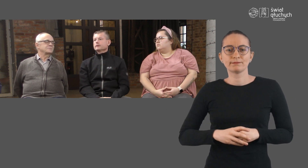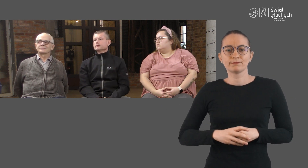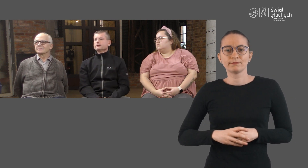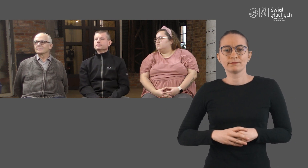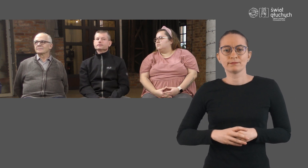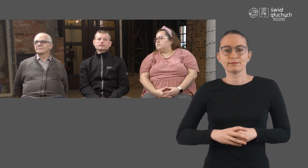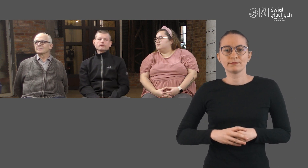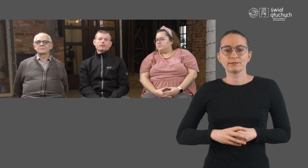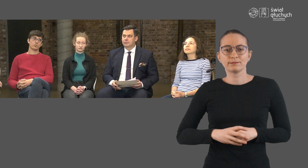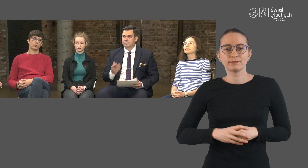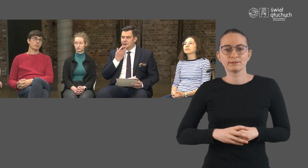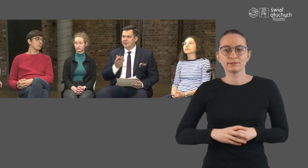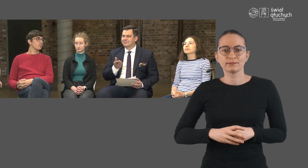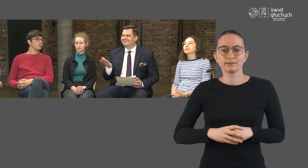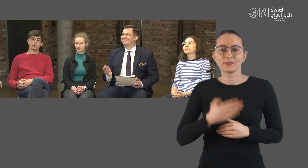kadrze narodowej.